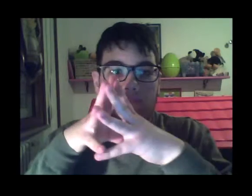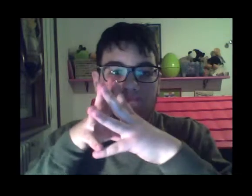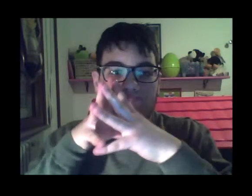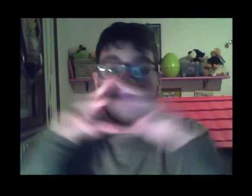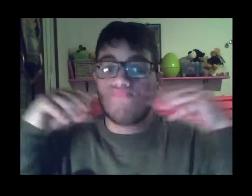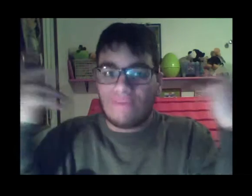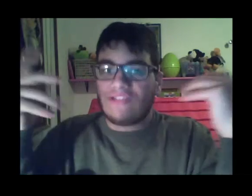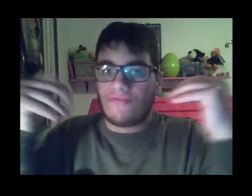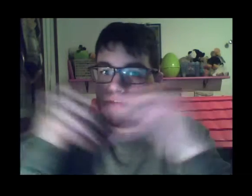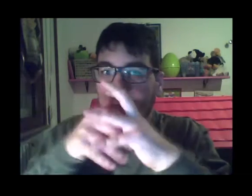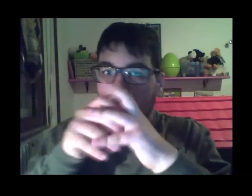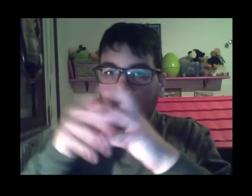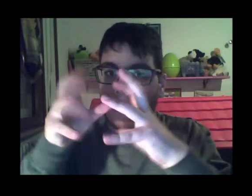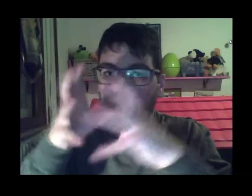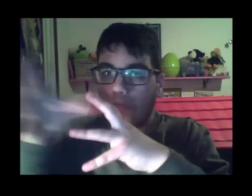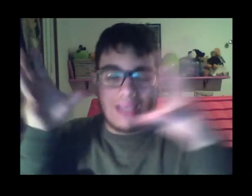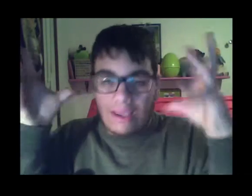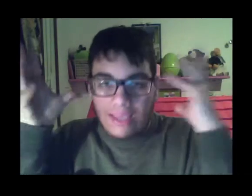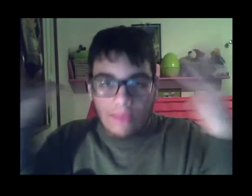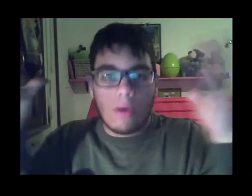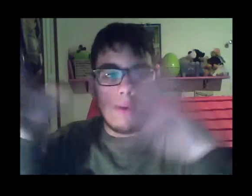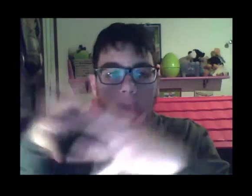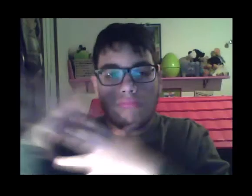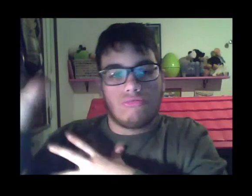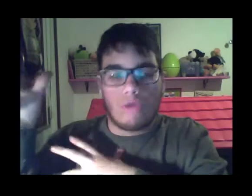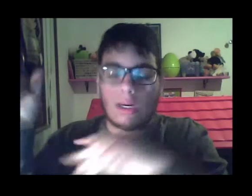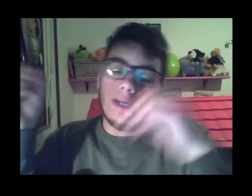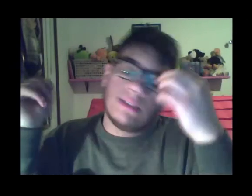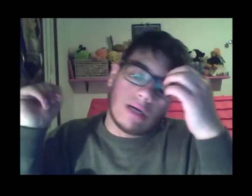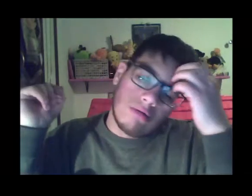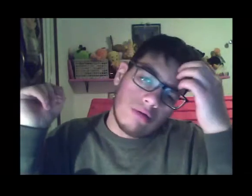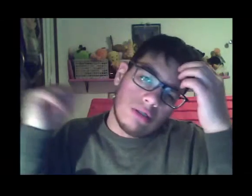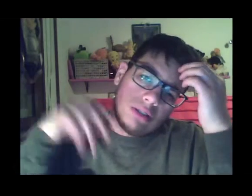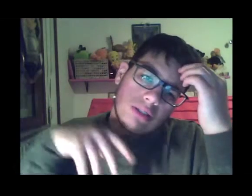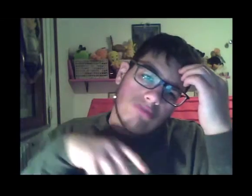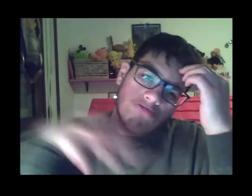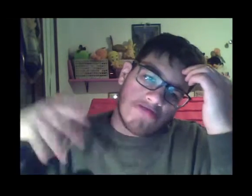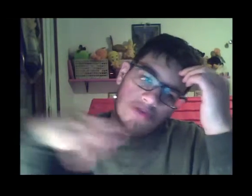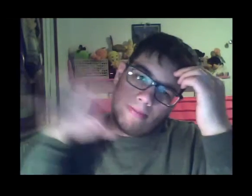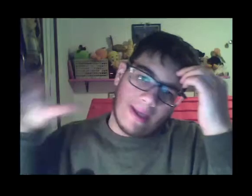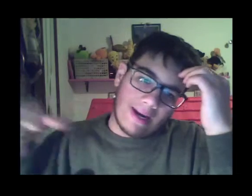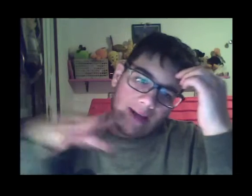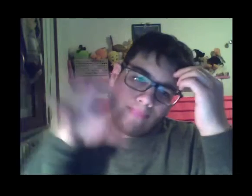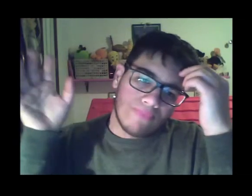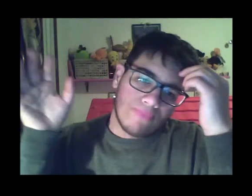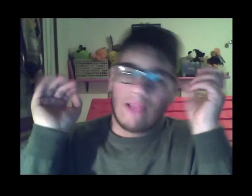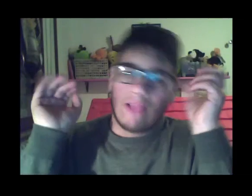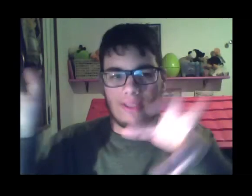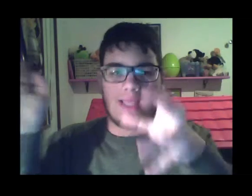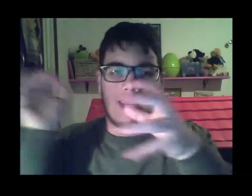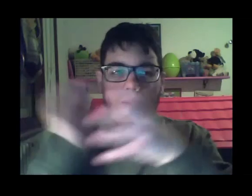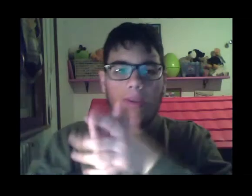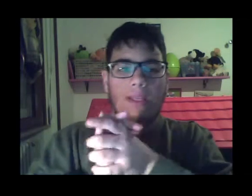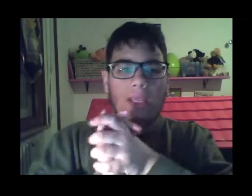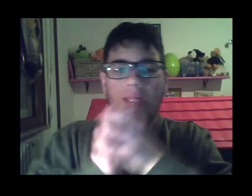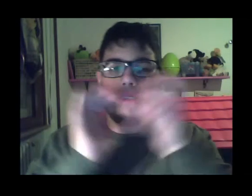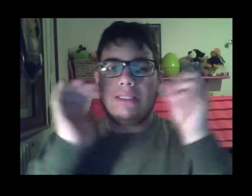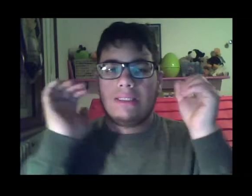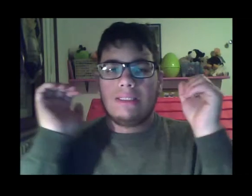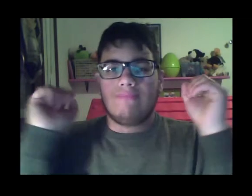Ehm... Questo forse ci si fa anche giveaway, sto organizzando. Tutto per... E nuove serie, quindi... Ci